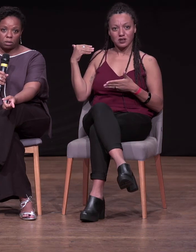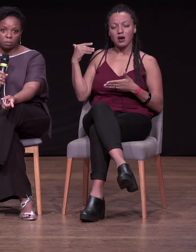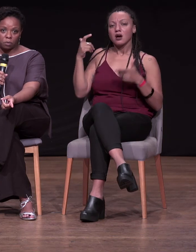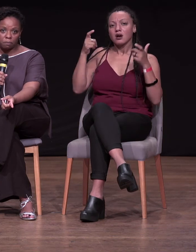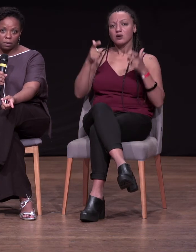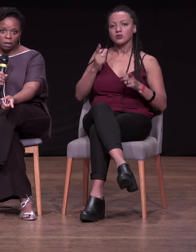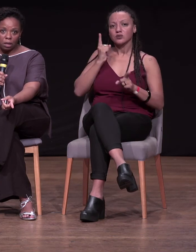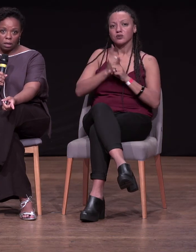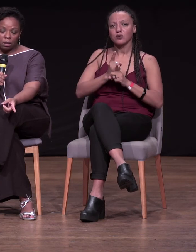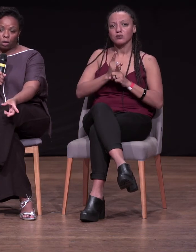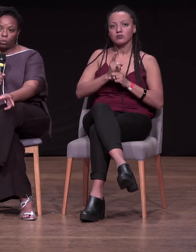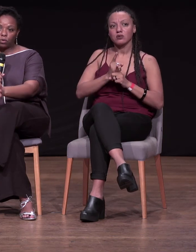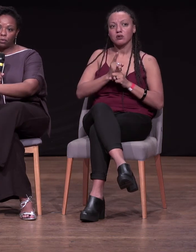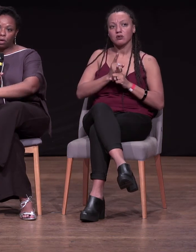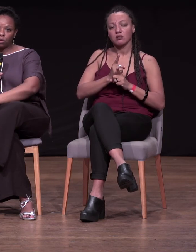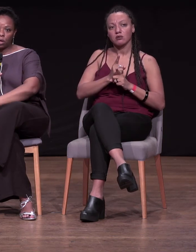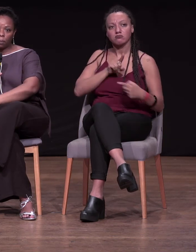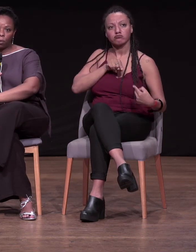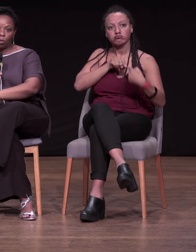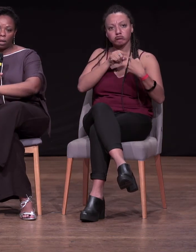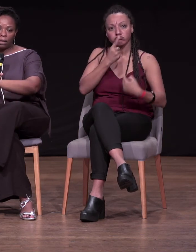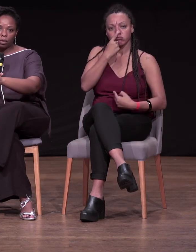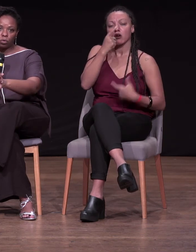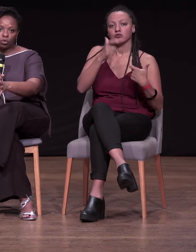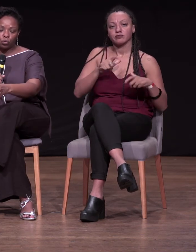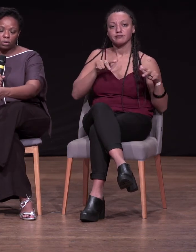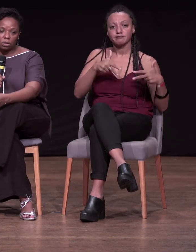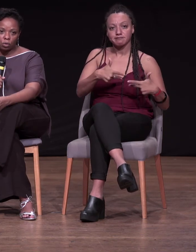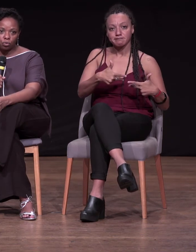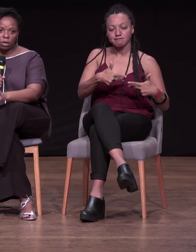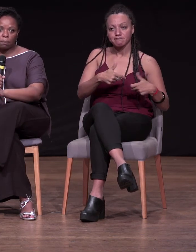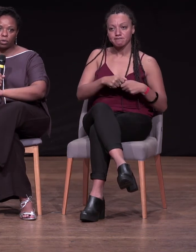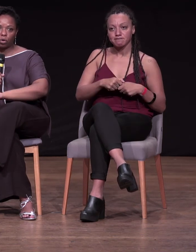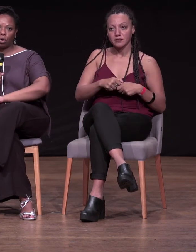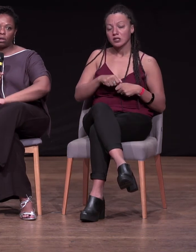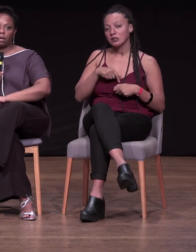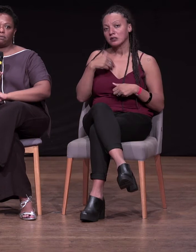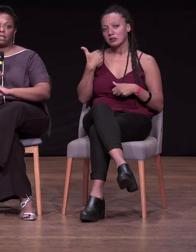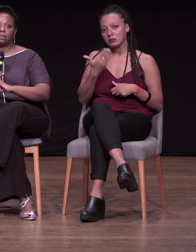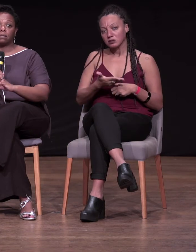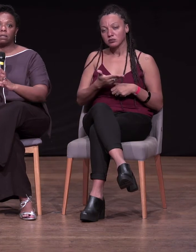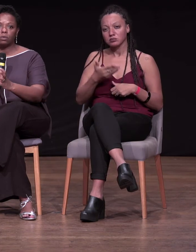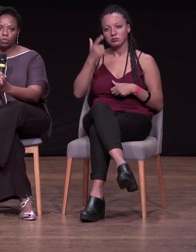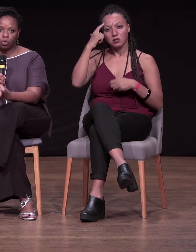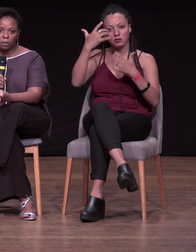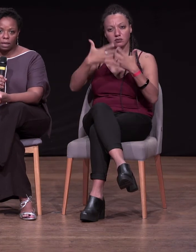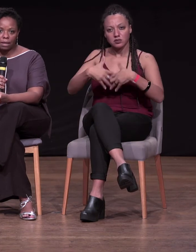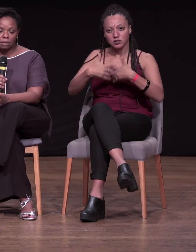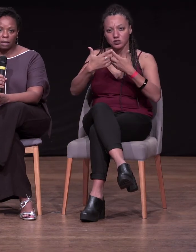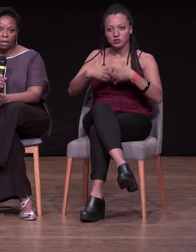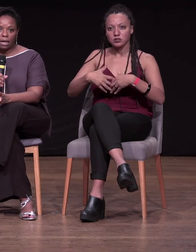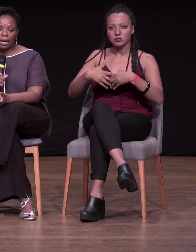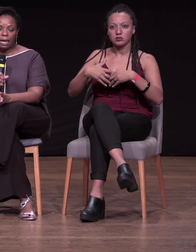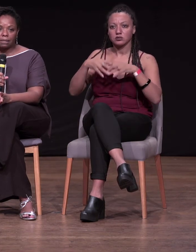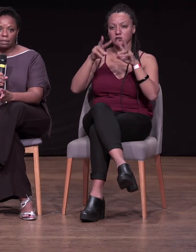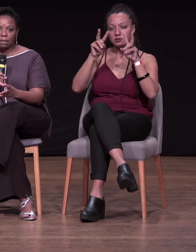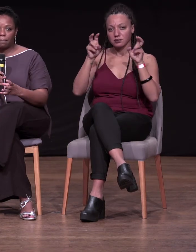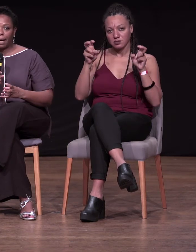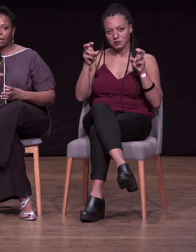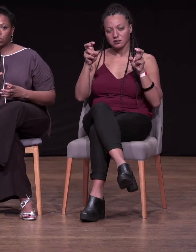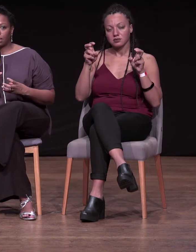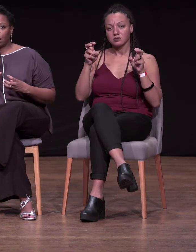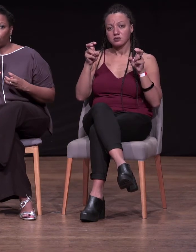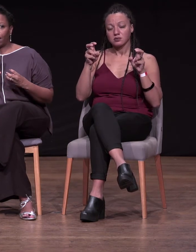por exemplo. Então, o esforço era um pouco, além da constituição de repertório, a reflexão sobre